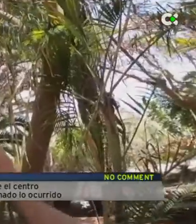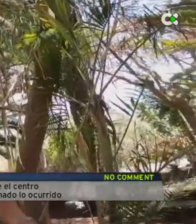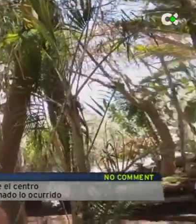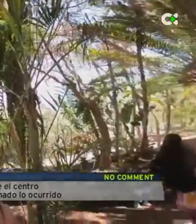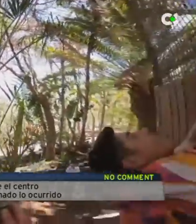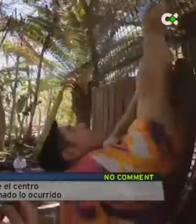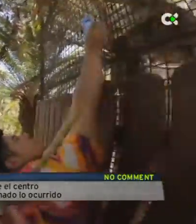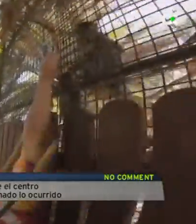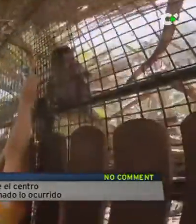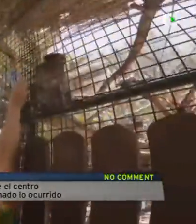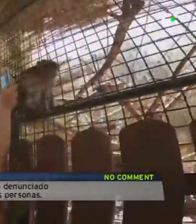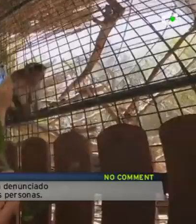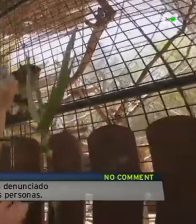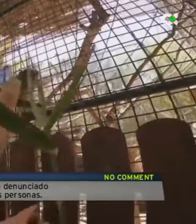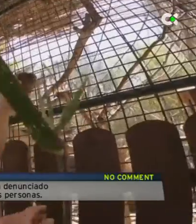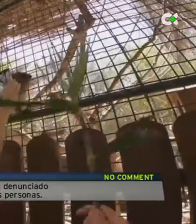¿Verdad?